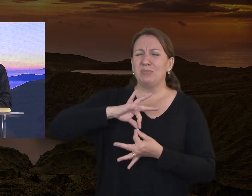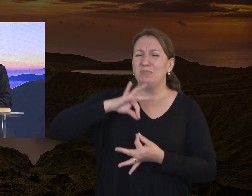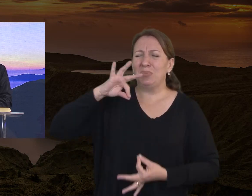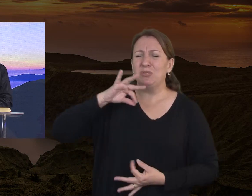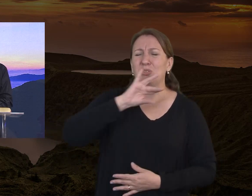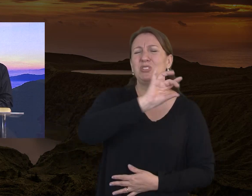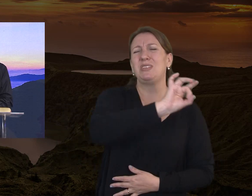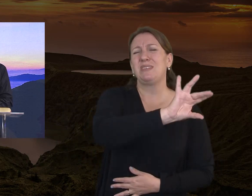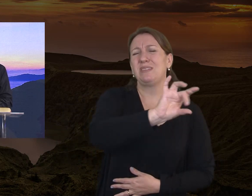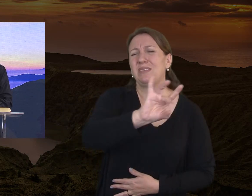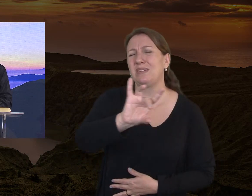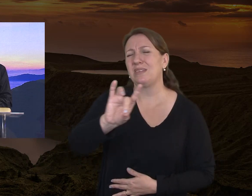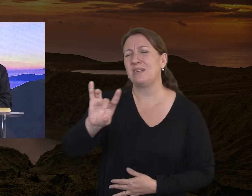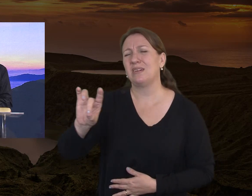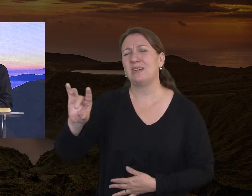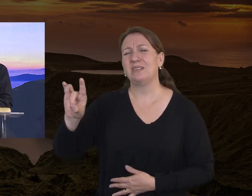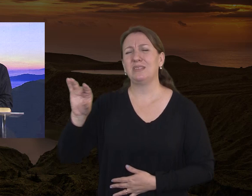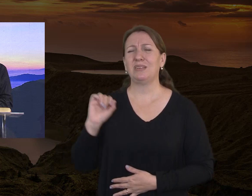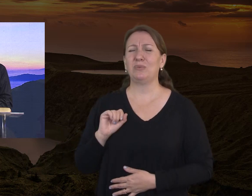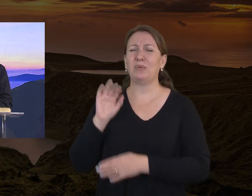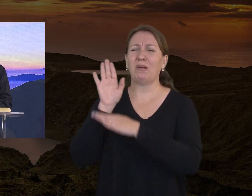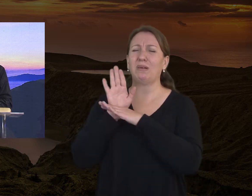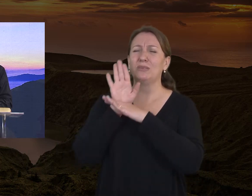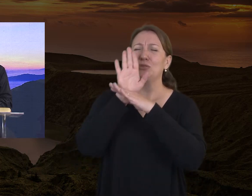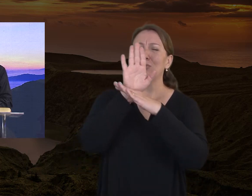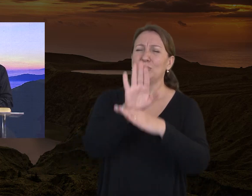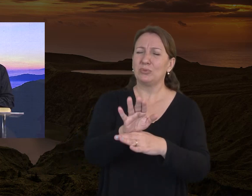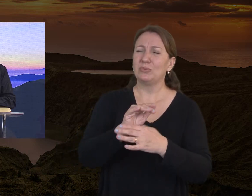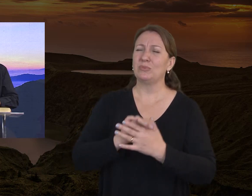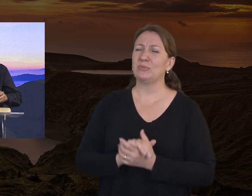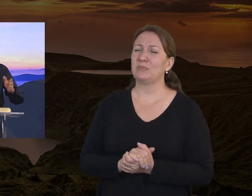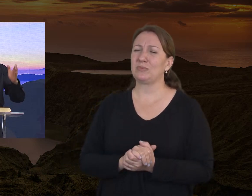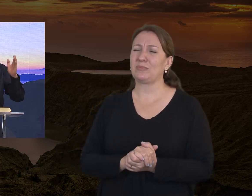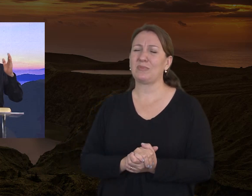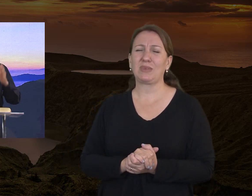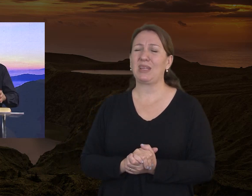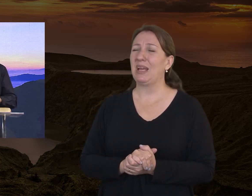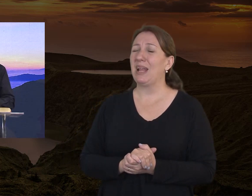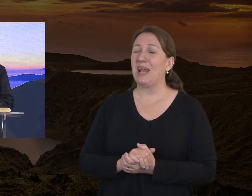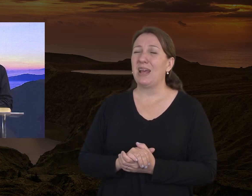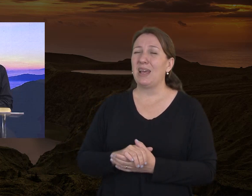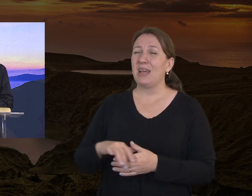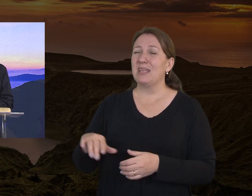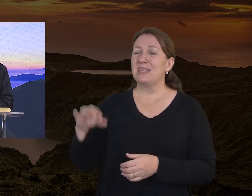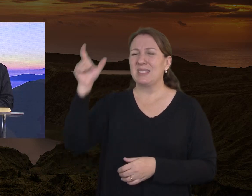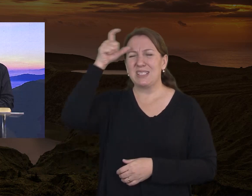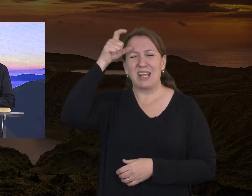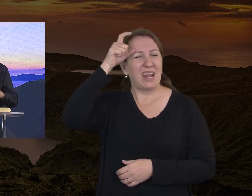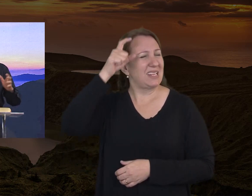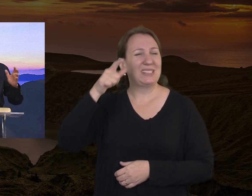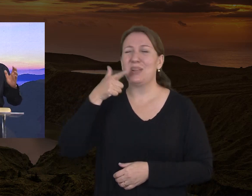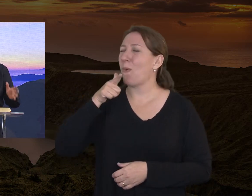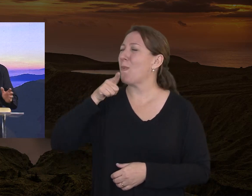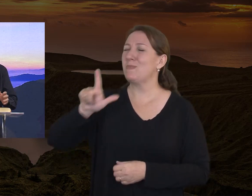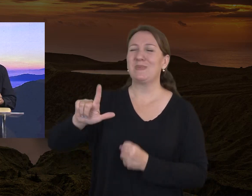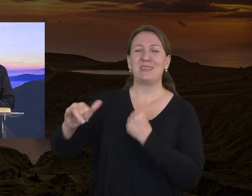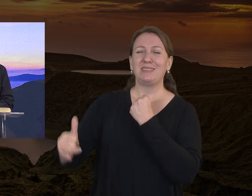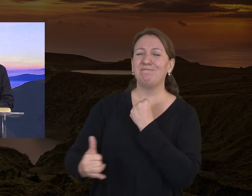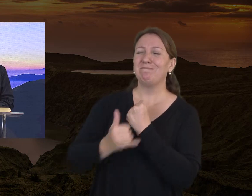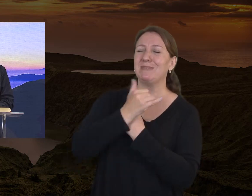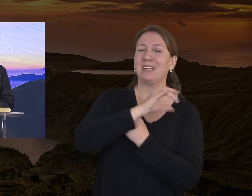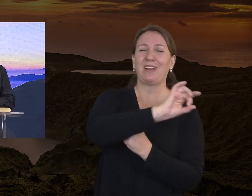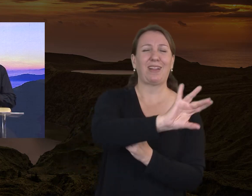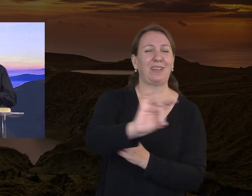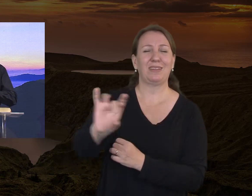cada um deles. Senhor Jesus, não deixa ninguém, Senhor, entrando pelo engano de Satanás. Senhor, possa salvar-nos,